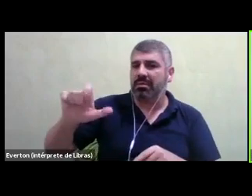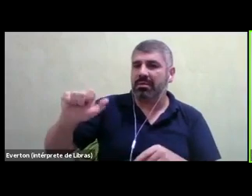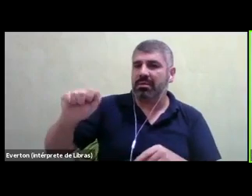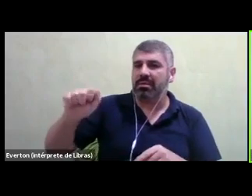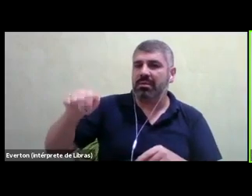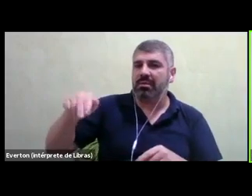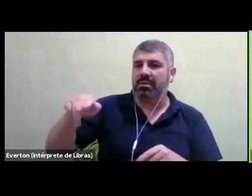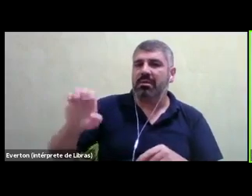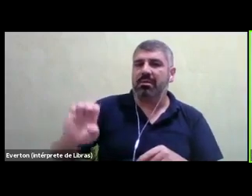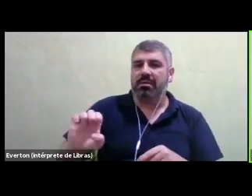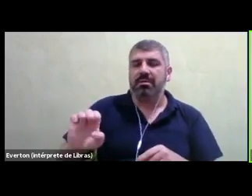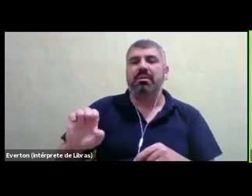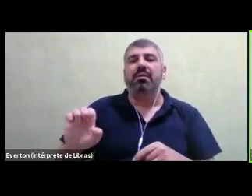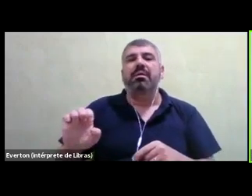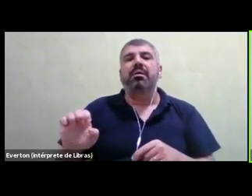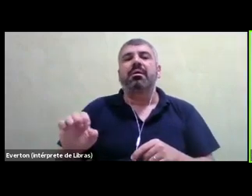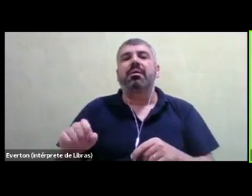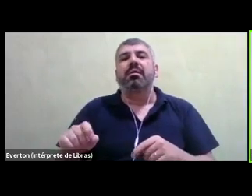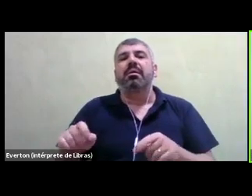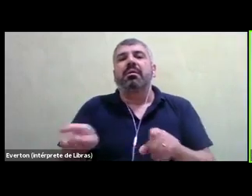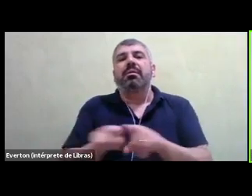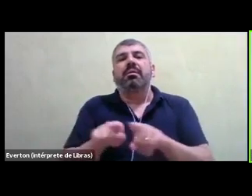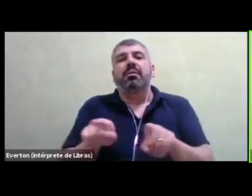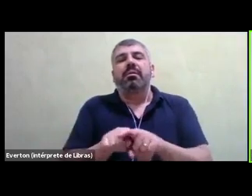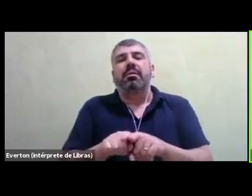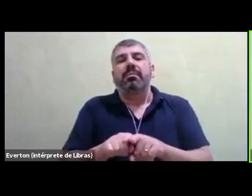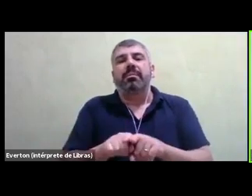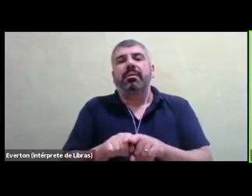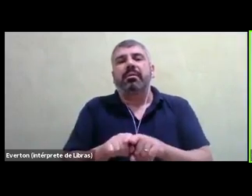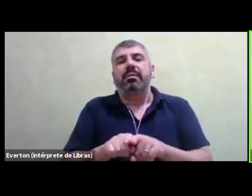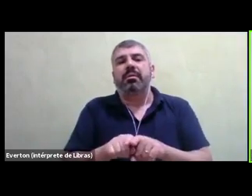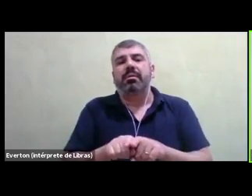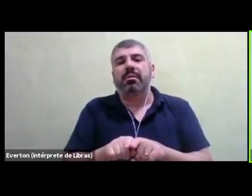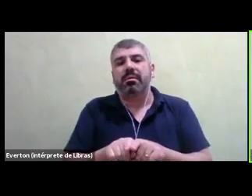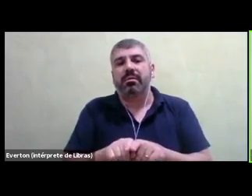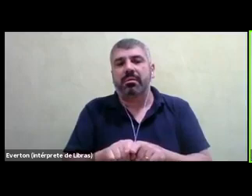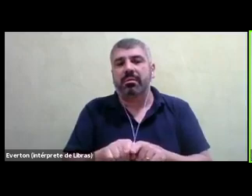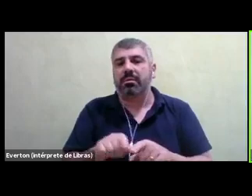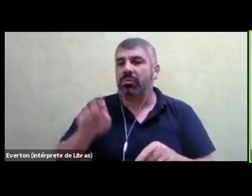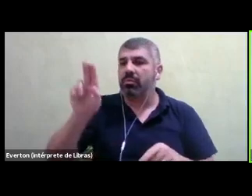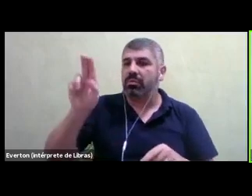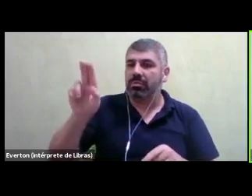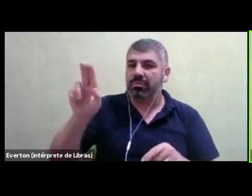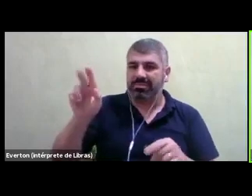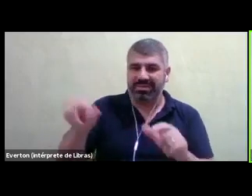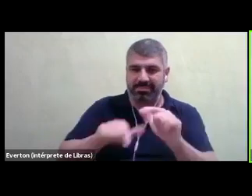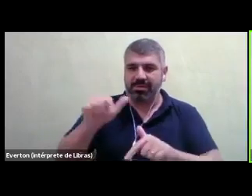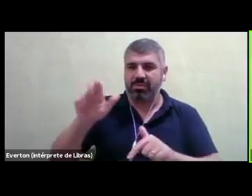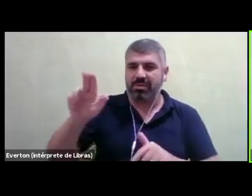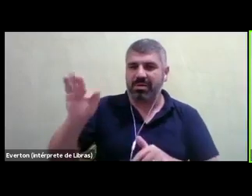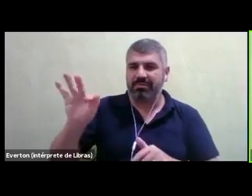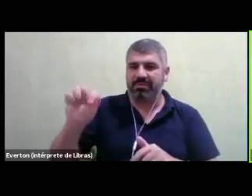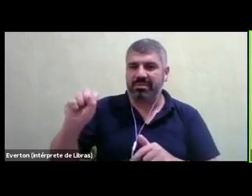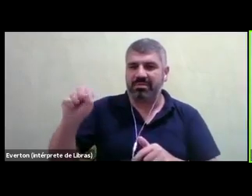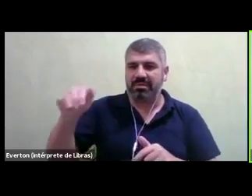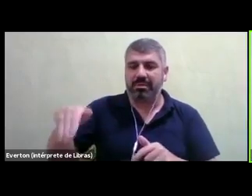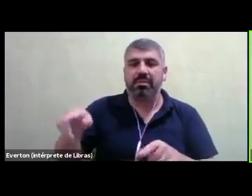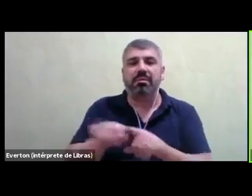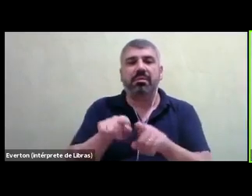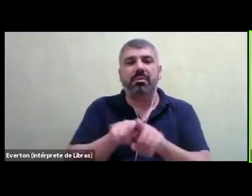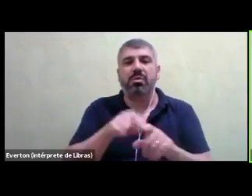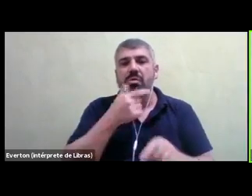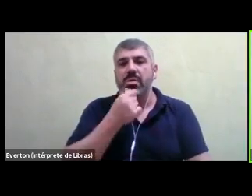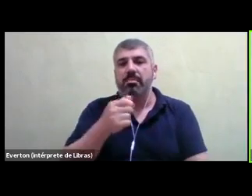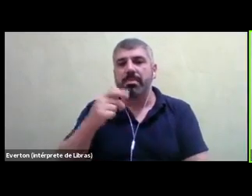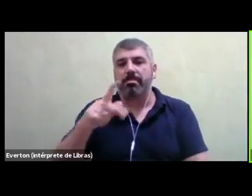Santa Maria, e FSM, e o Paulo Alves, que é